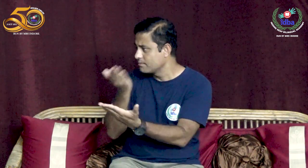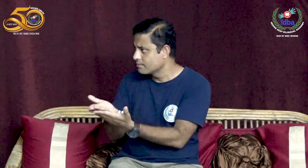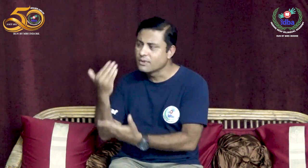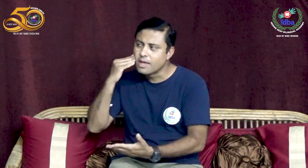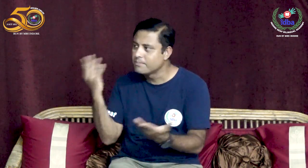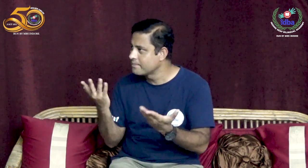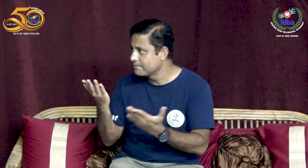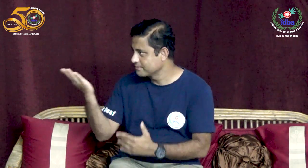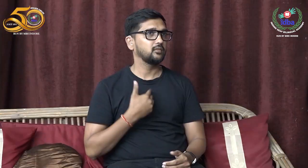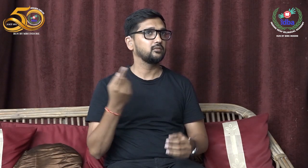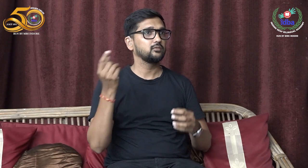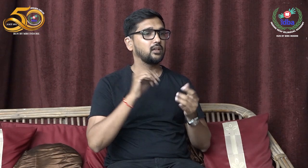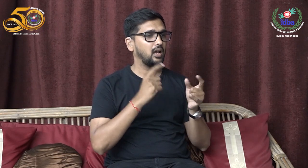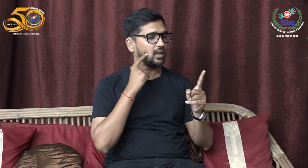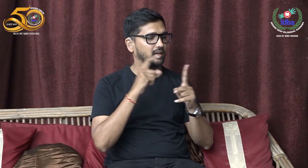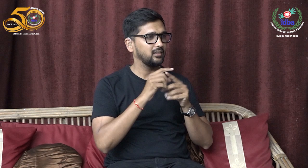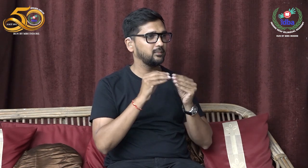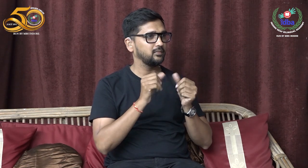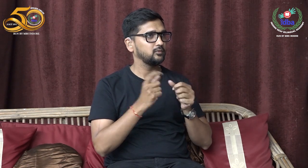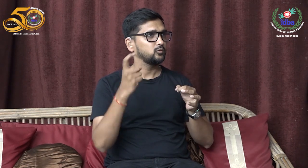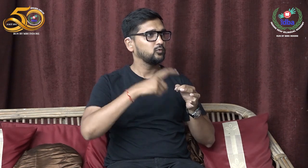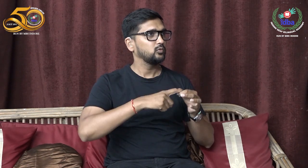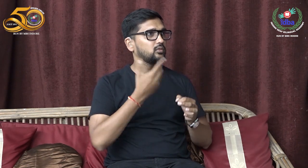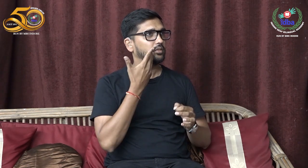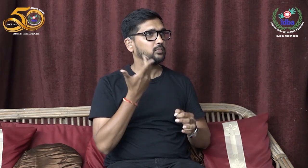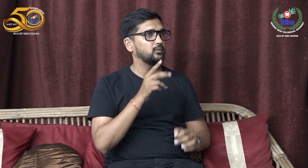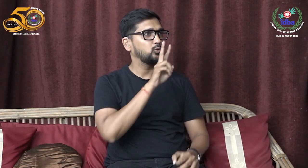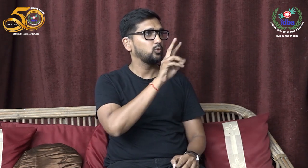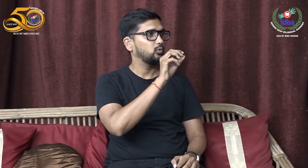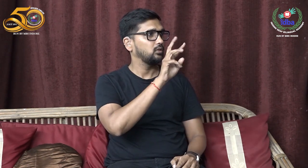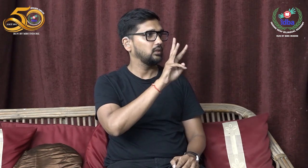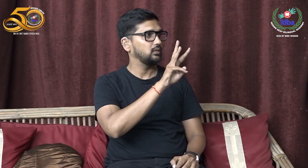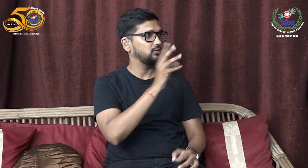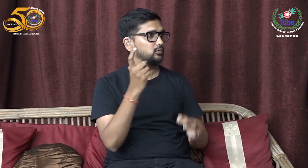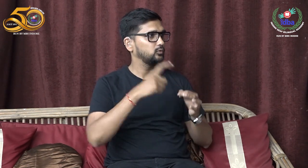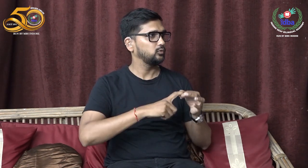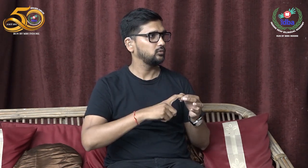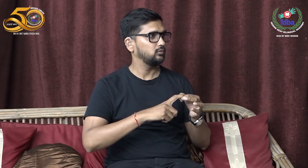IDBA में आप कब आए थे? मैं IDBA में 2003 में।